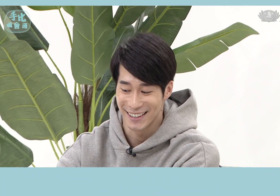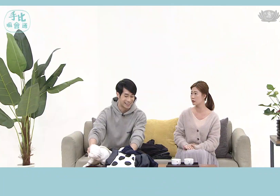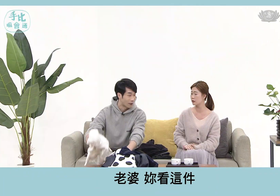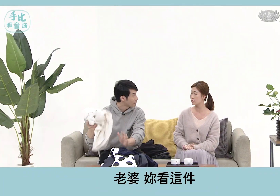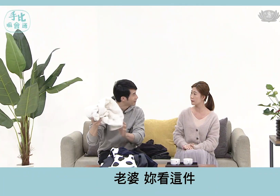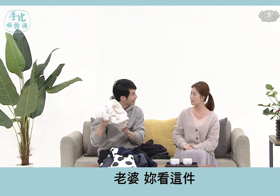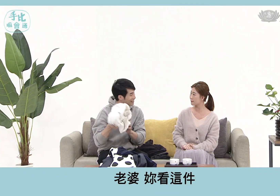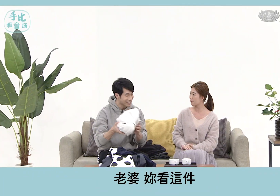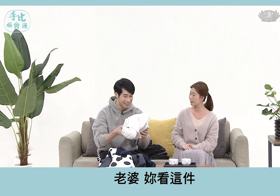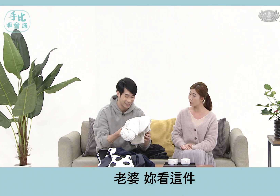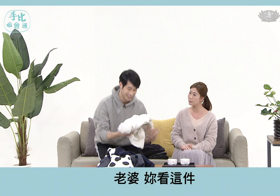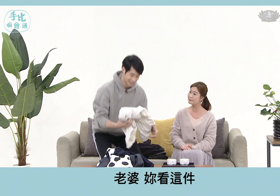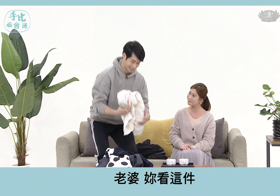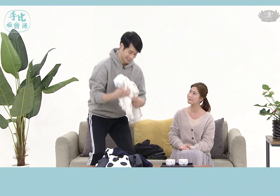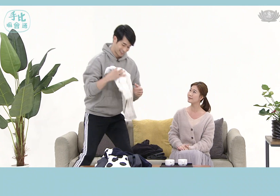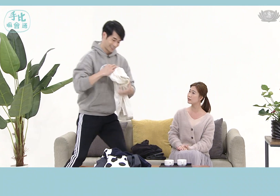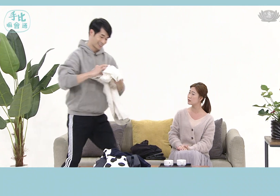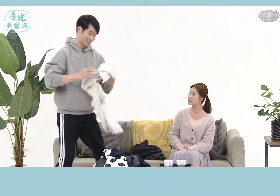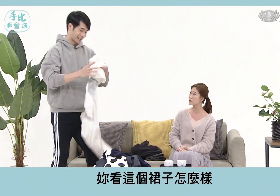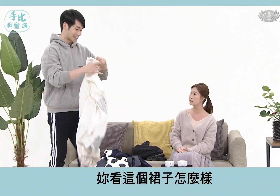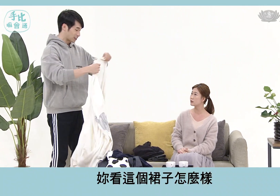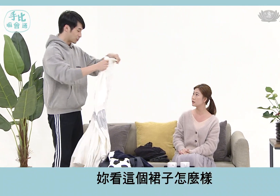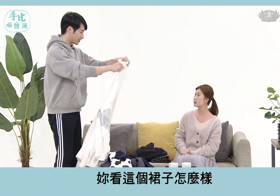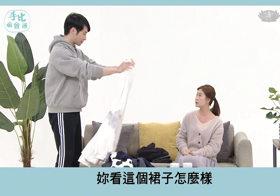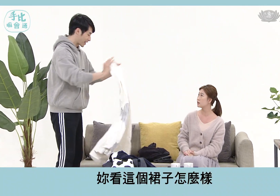老婆，你看这件，看这个裙子怎么样？